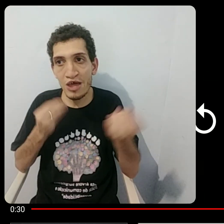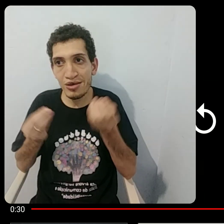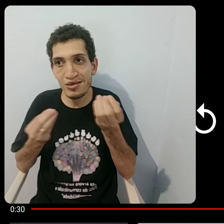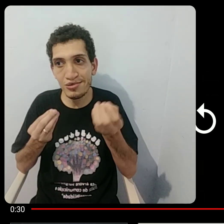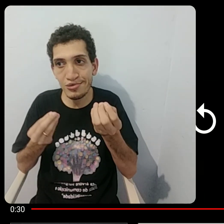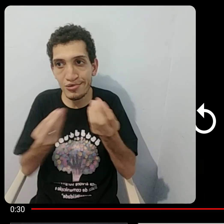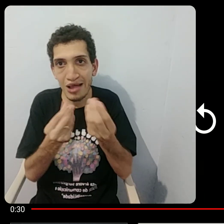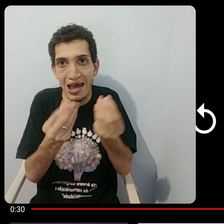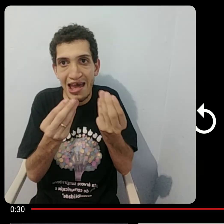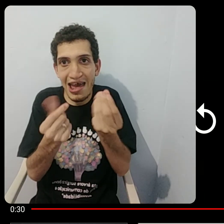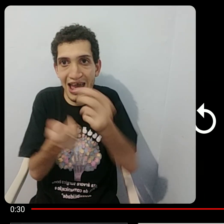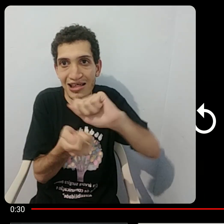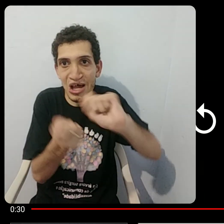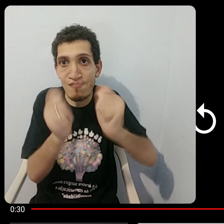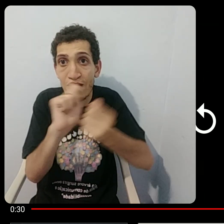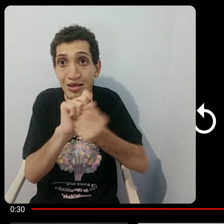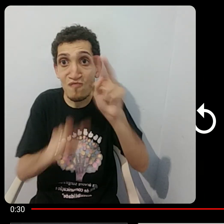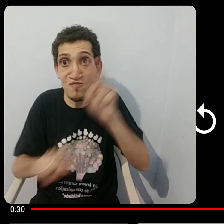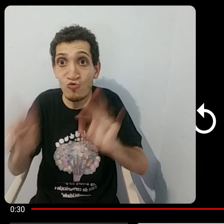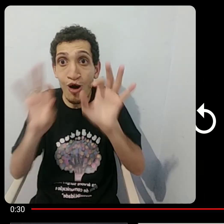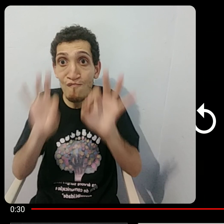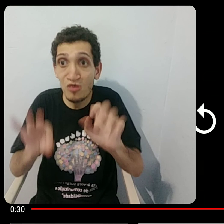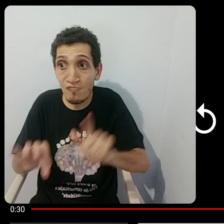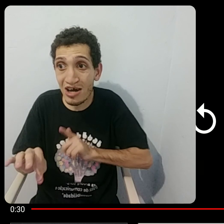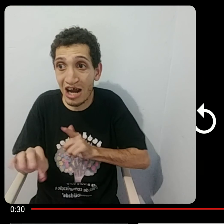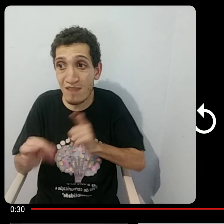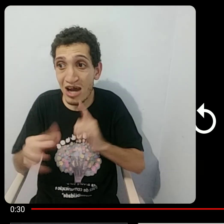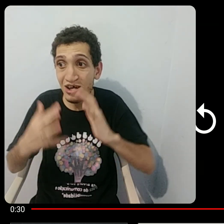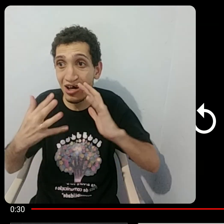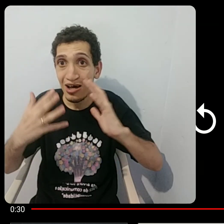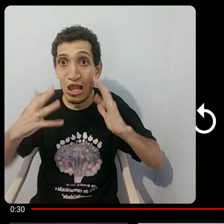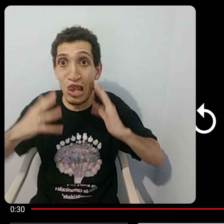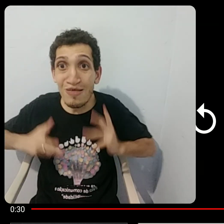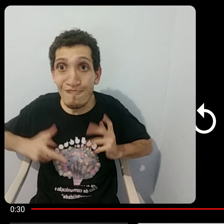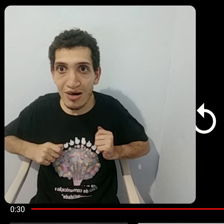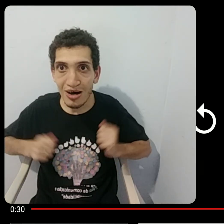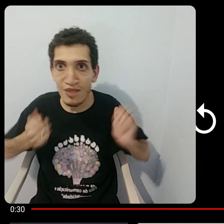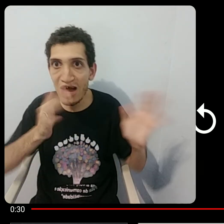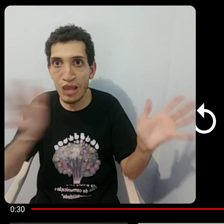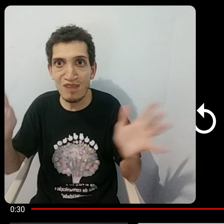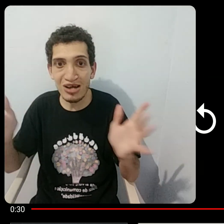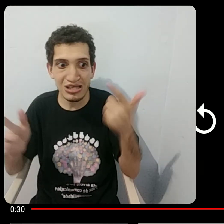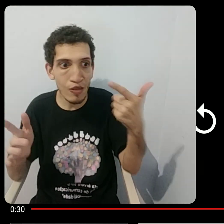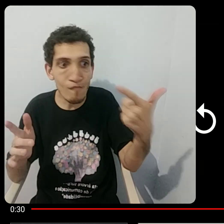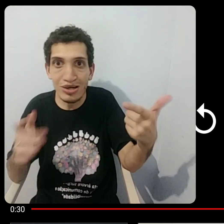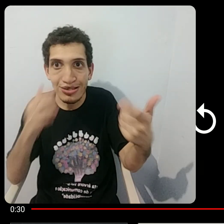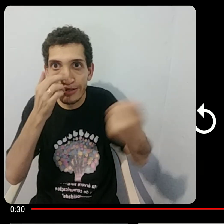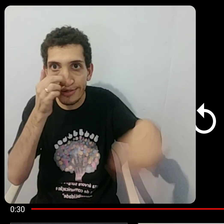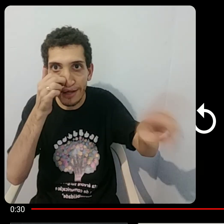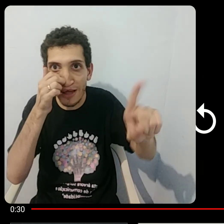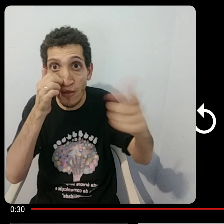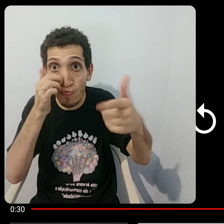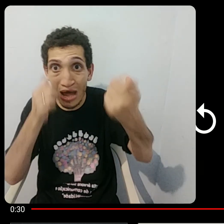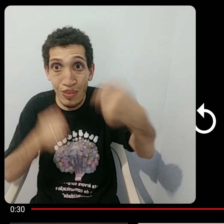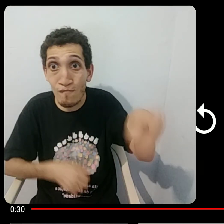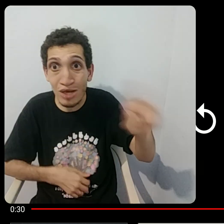teve assim, essa adaptação visual mesmo para a máquina limpa da Libra e não precisa, né? Não tem, não